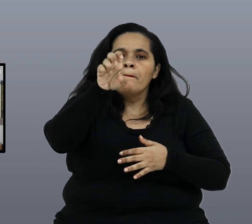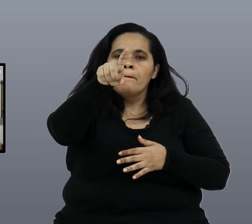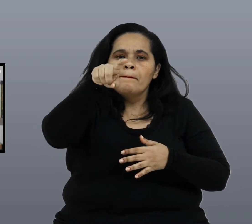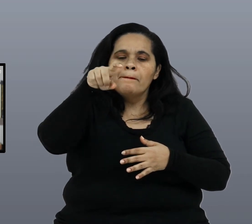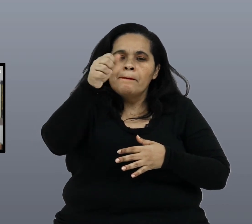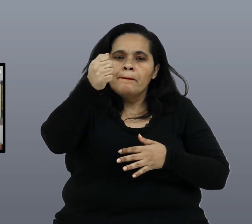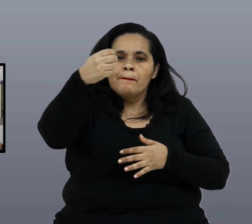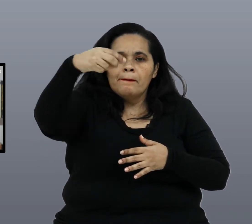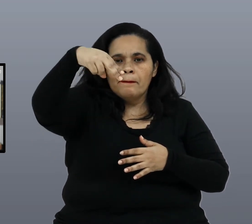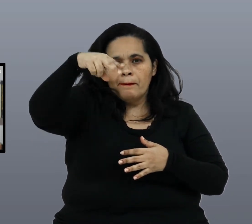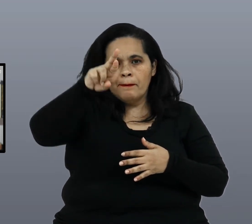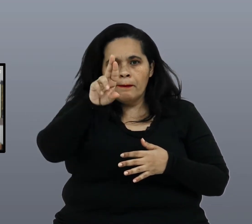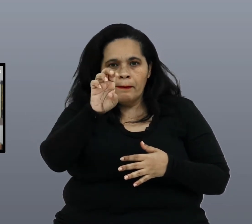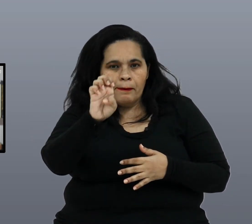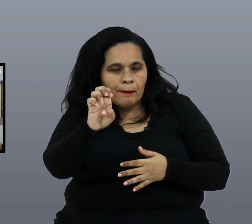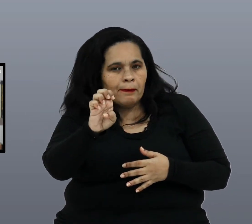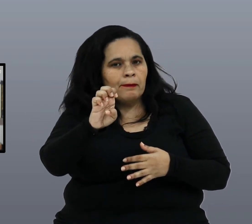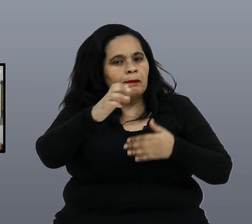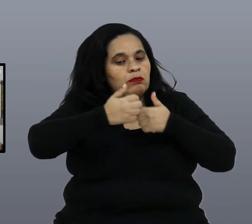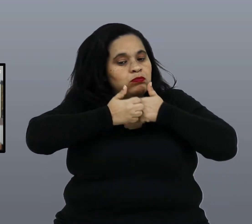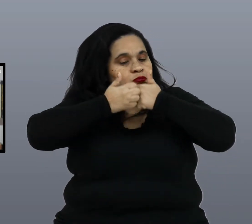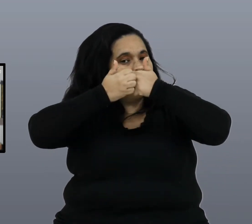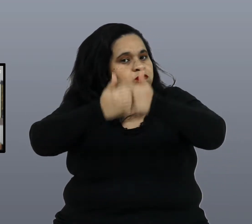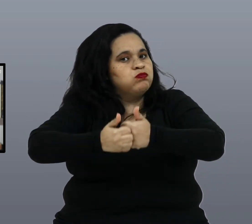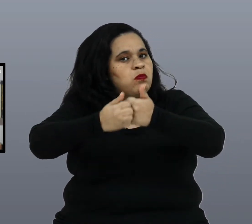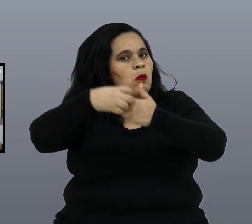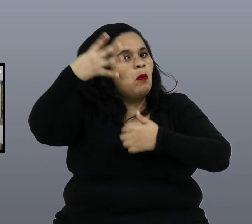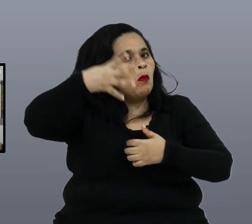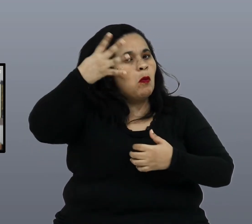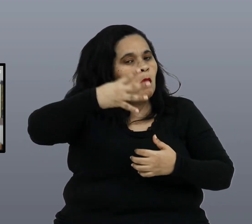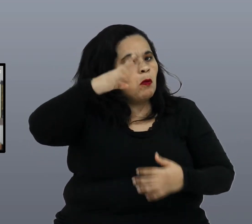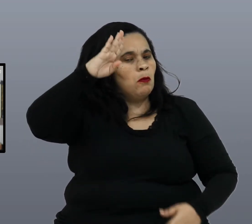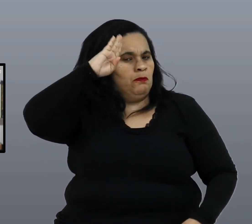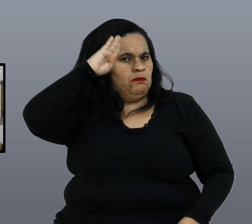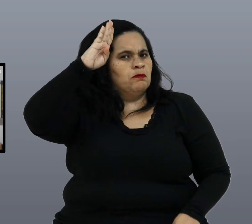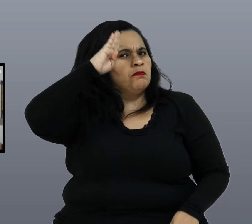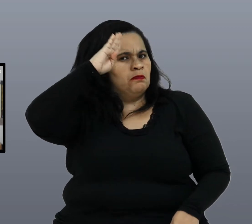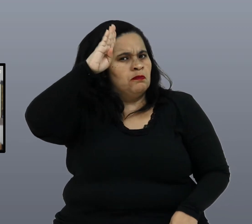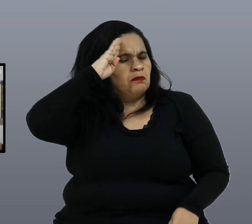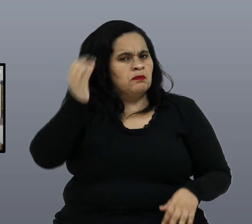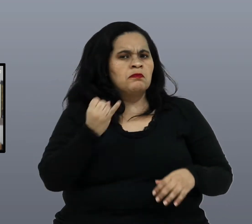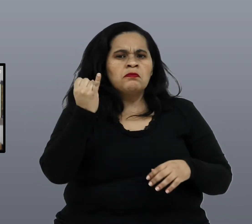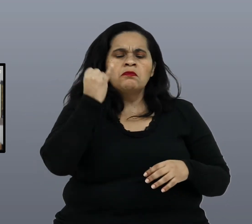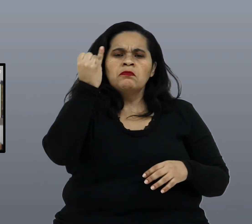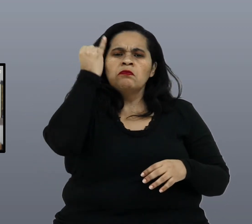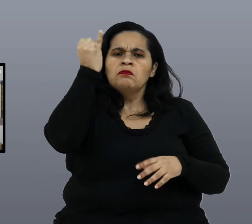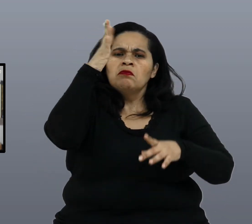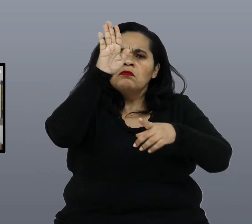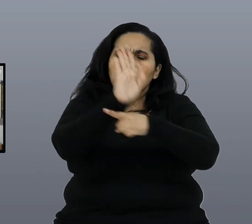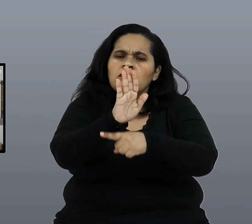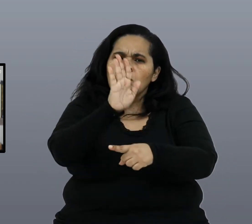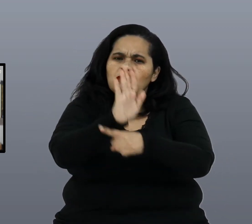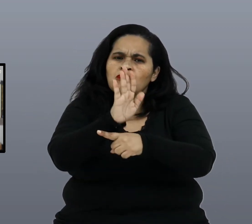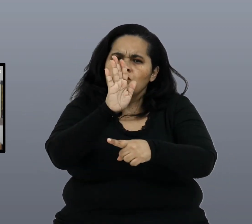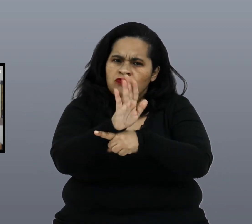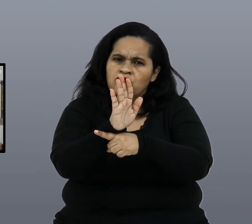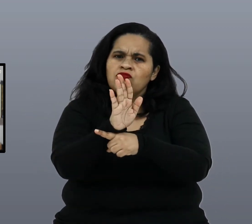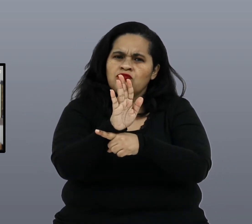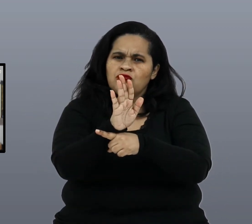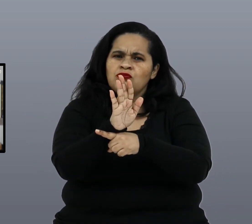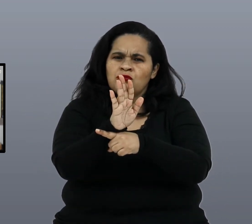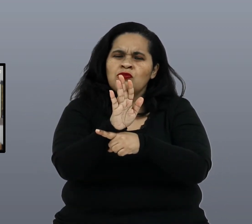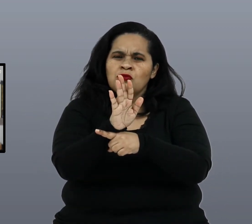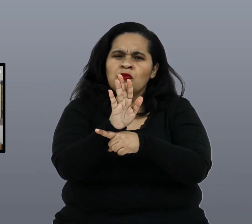sempre acompanhado por 4 generais importantíssimos, né, que ajudou ele na conquista e ajudava ele